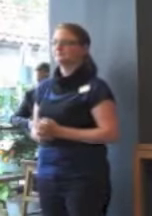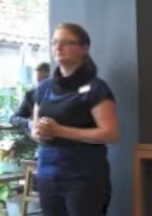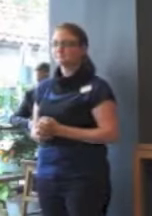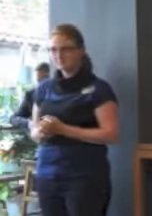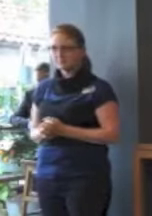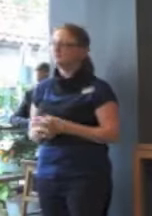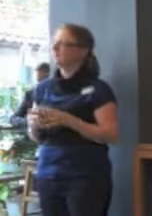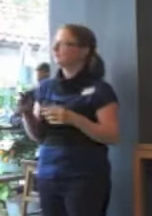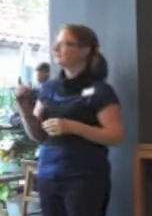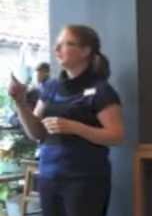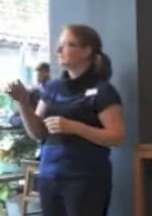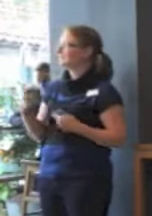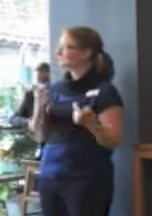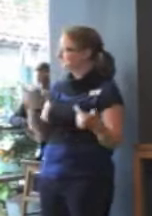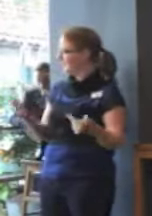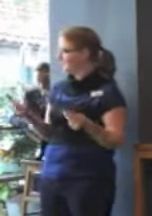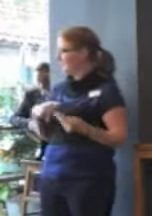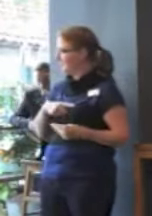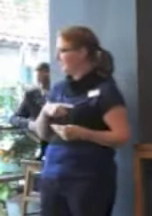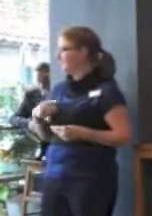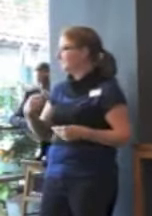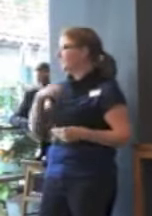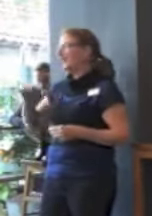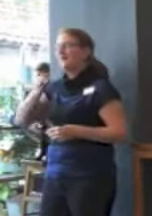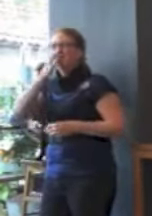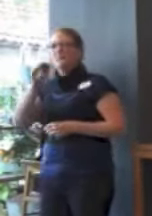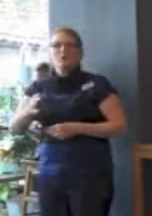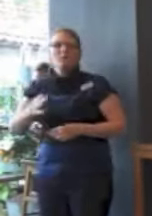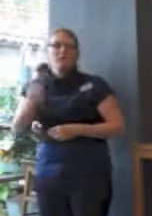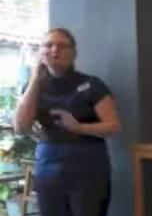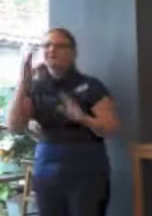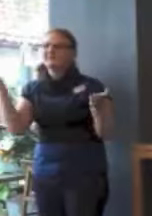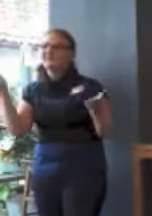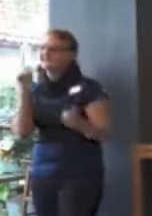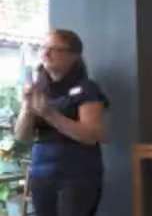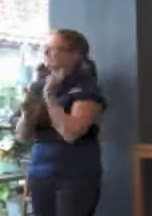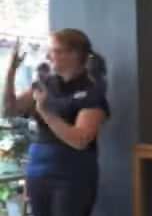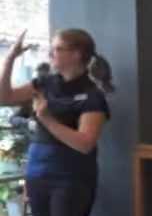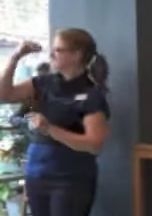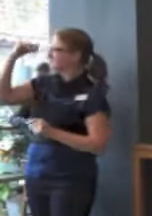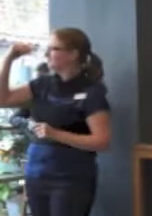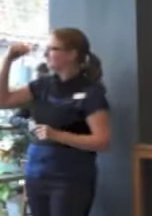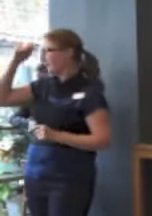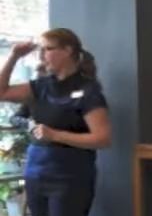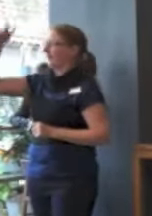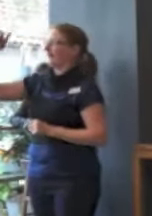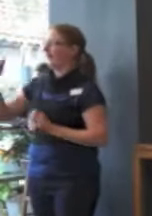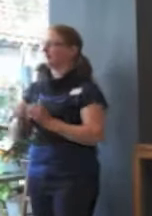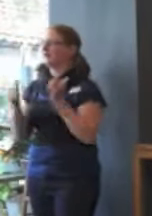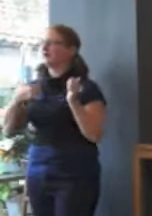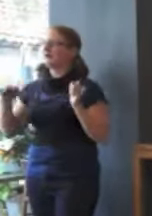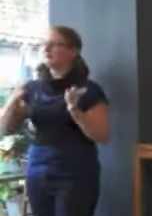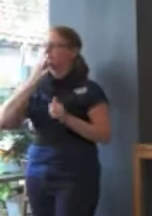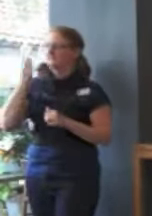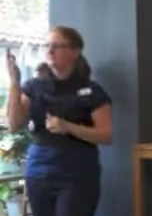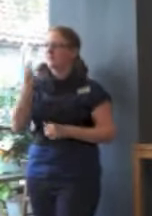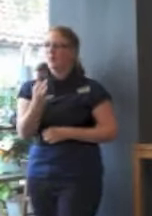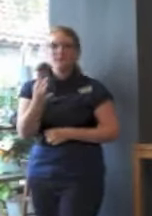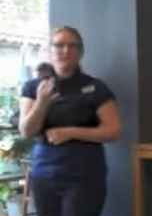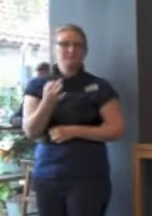Tack så mycket, Åsa. Jag har ställt en fråga, jag vet inte, det kanske är ett rätt dumt påhitt, men jag tyckte det var rätt kul. Jag har ställt en